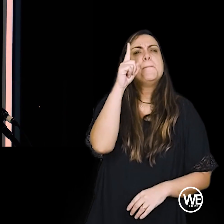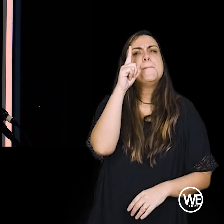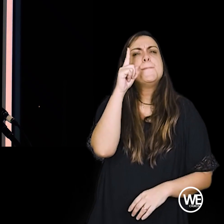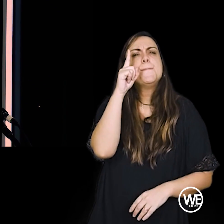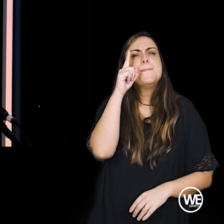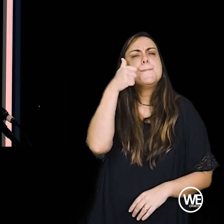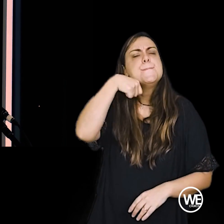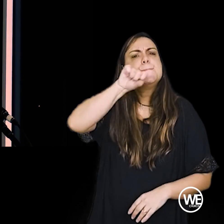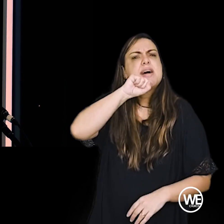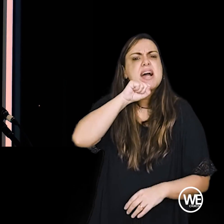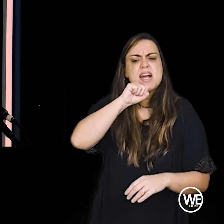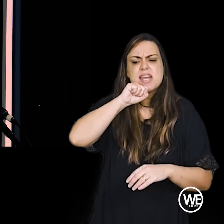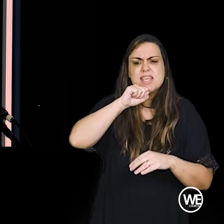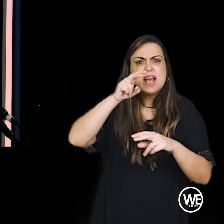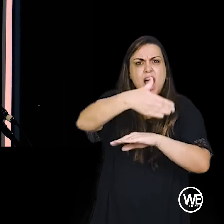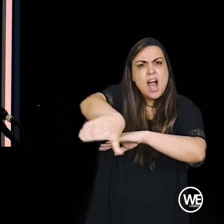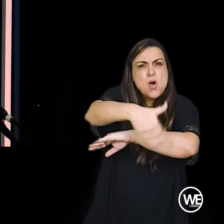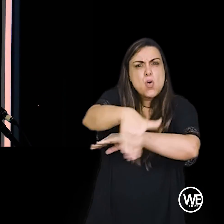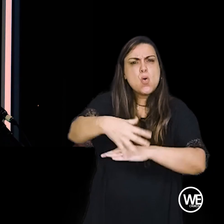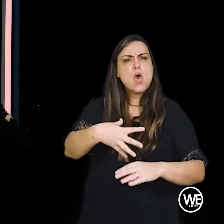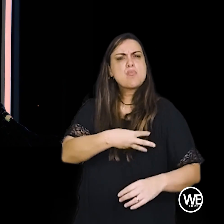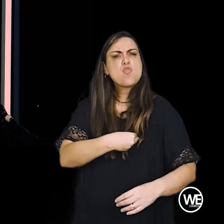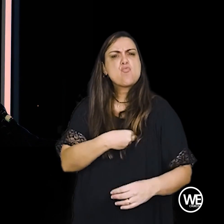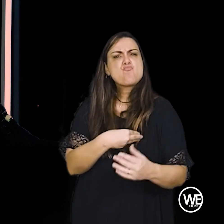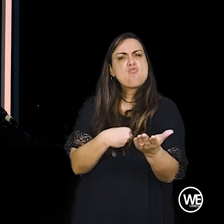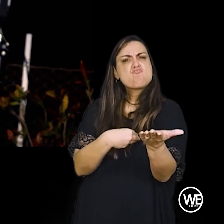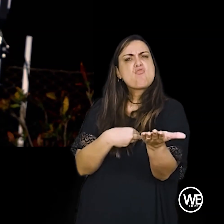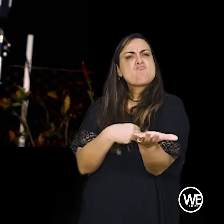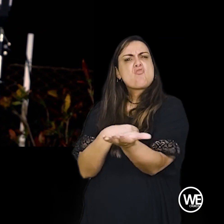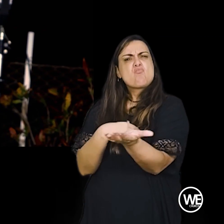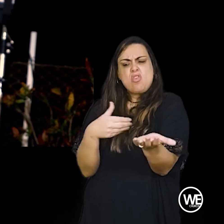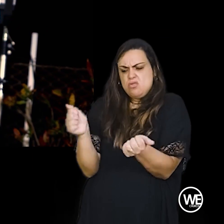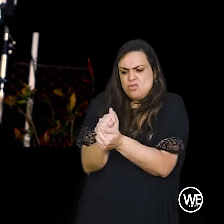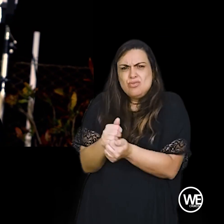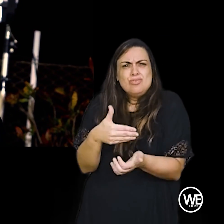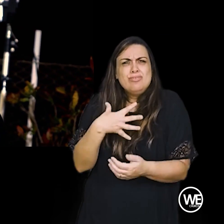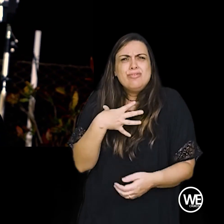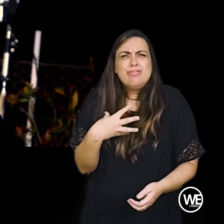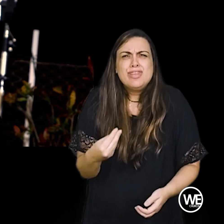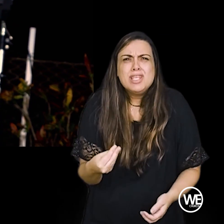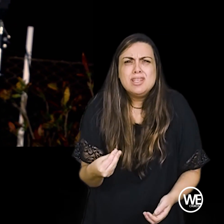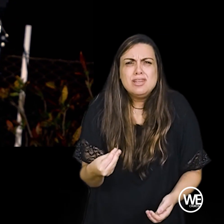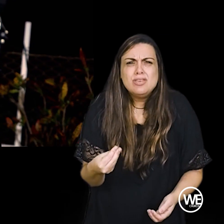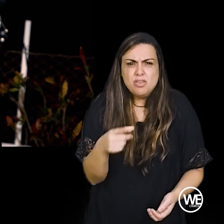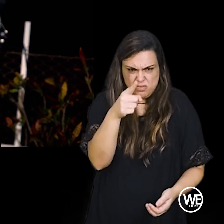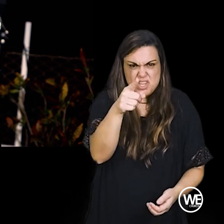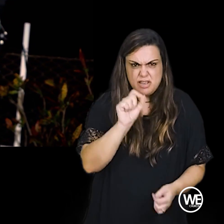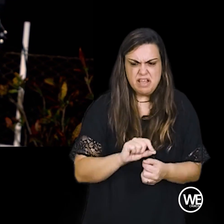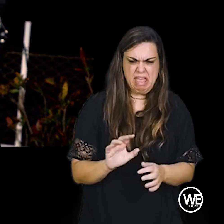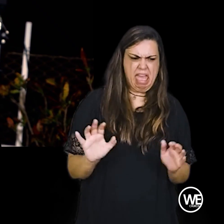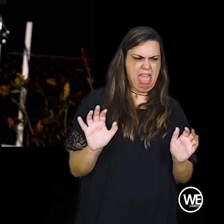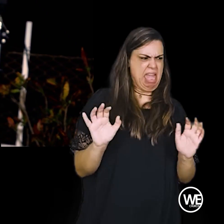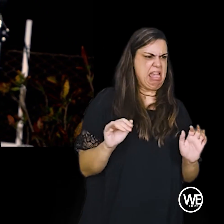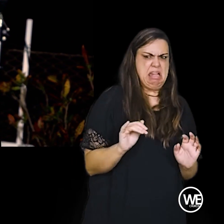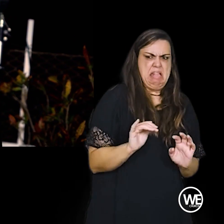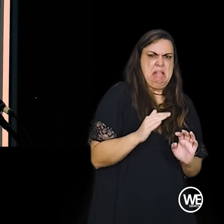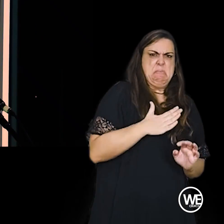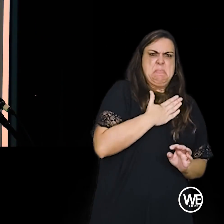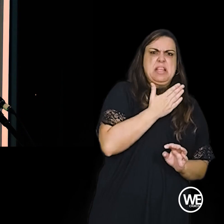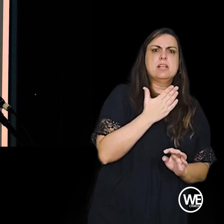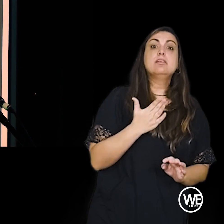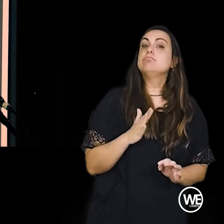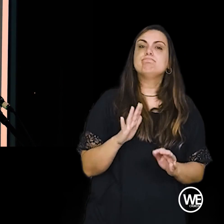amamentando bebês sentado na calçada com a mão estendida? Eu quero dizer para você o que Jesus viu. Ao ver as